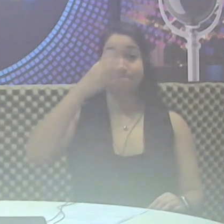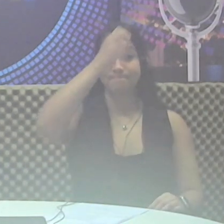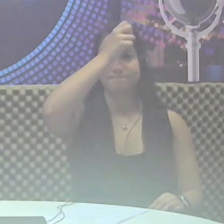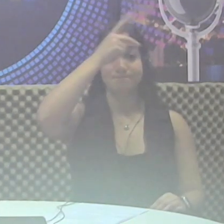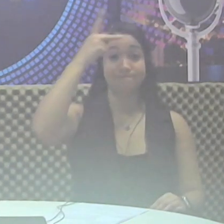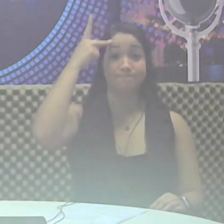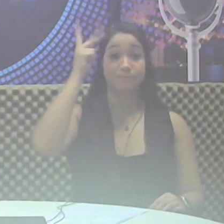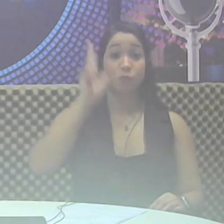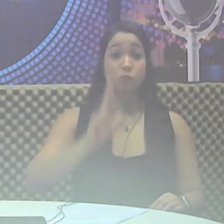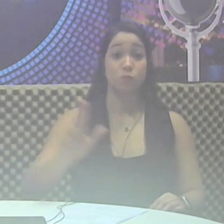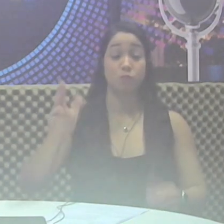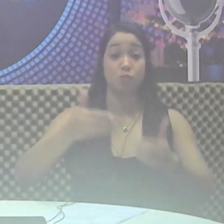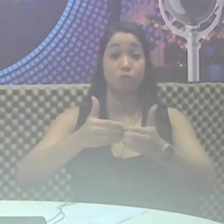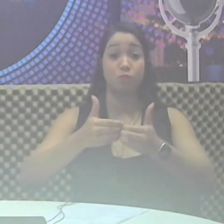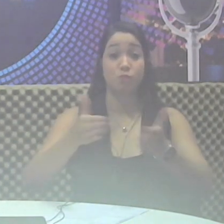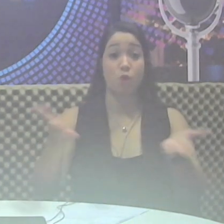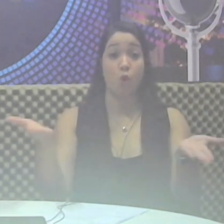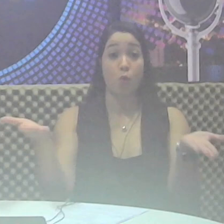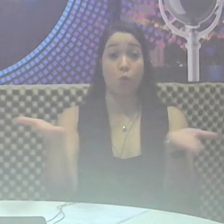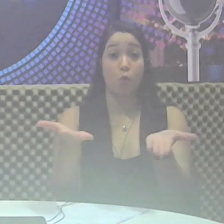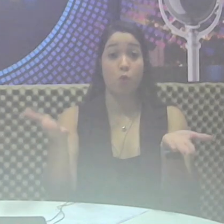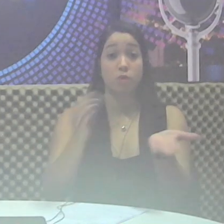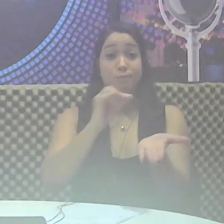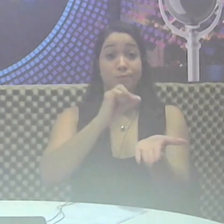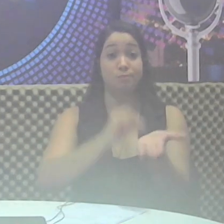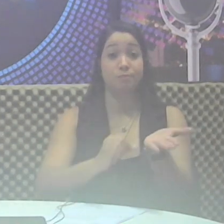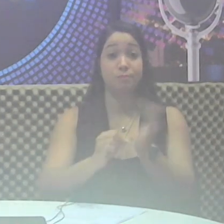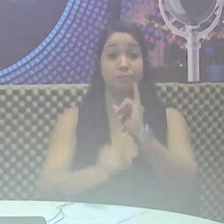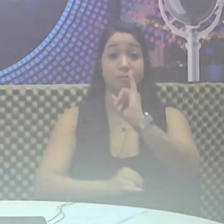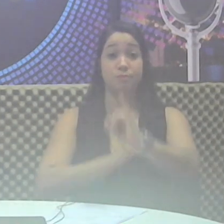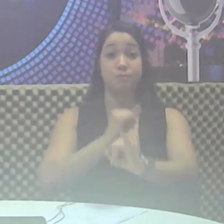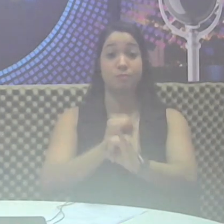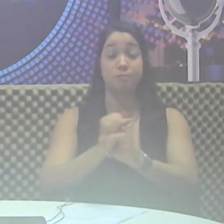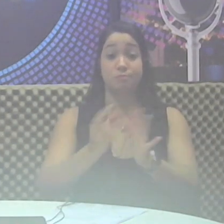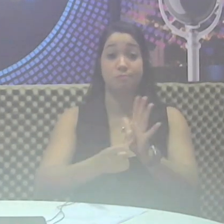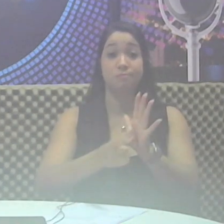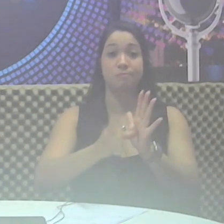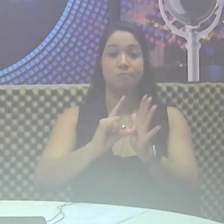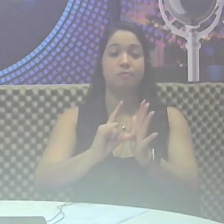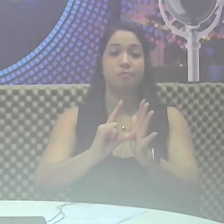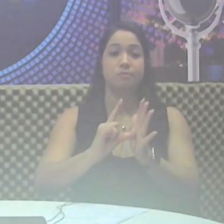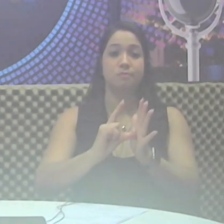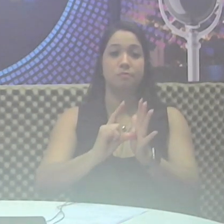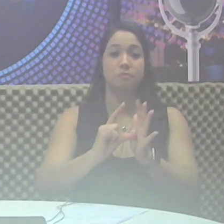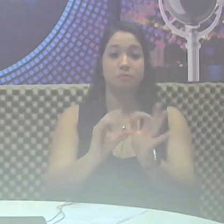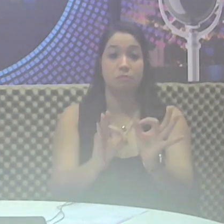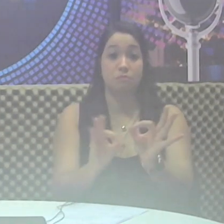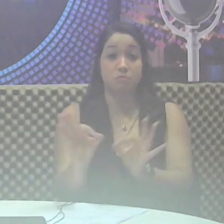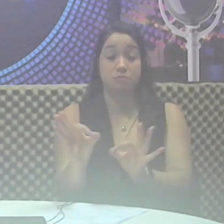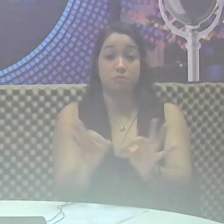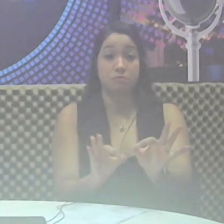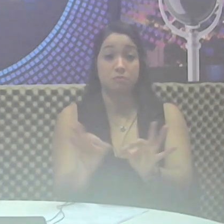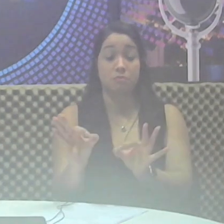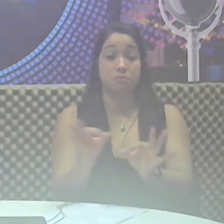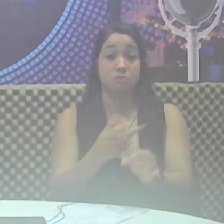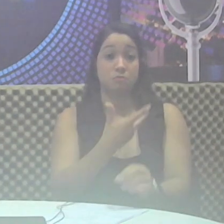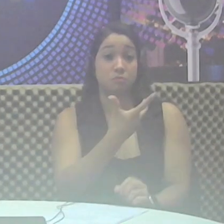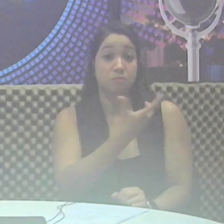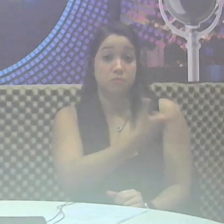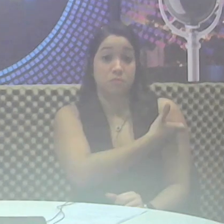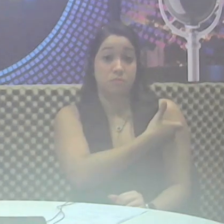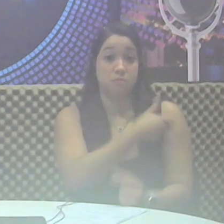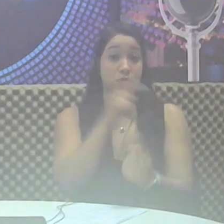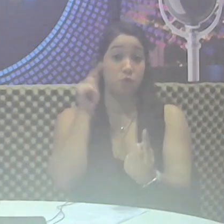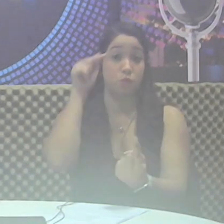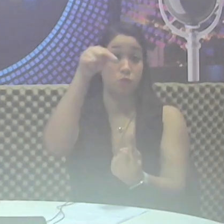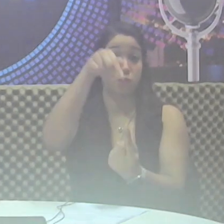de Uberlândia abriu hoje um cadastro online prévio para poder operacionalizar a vacinação ao